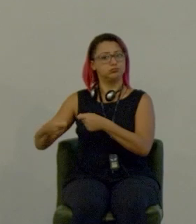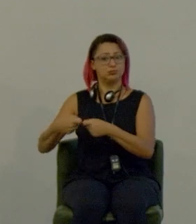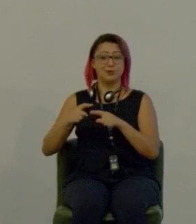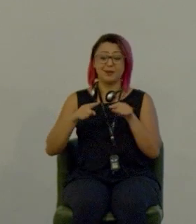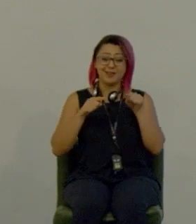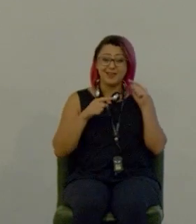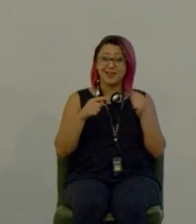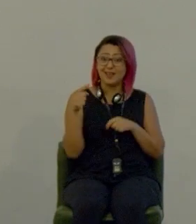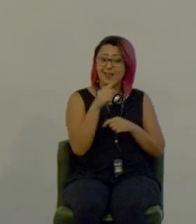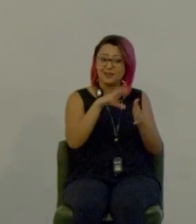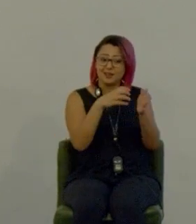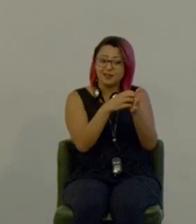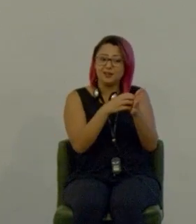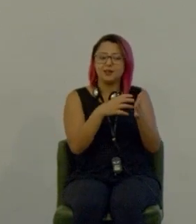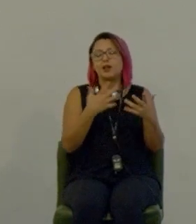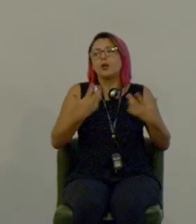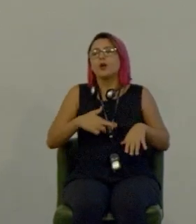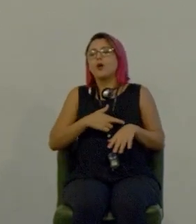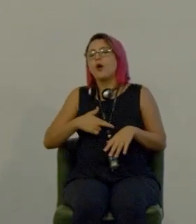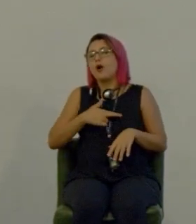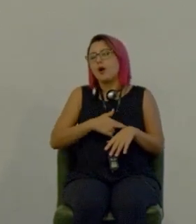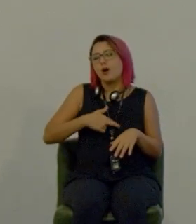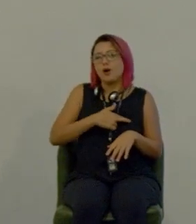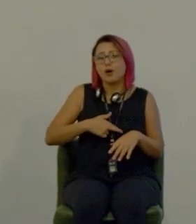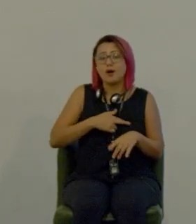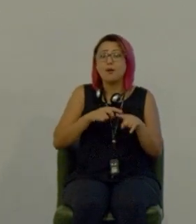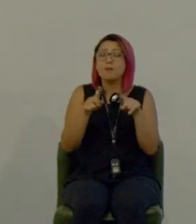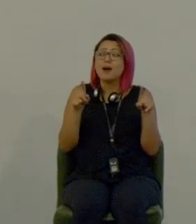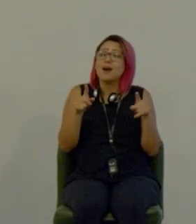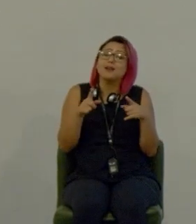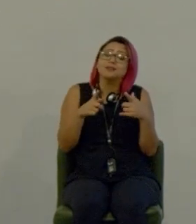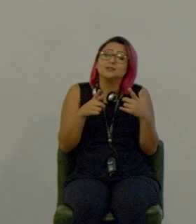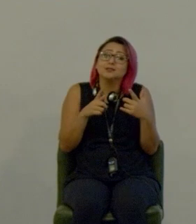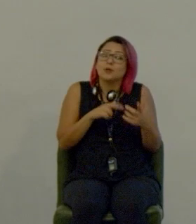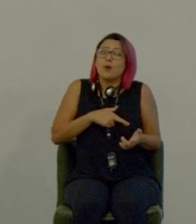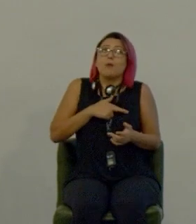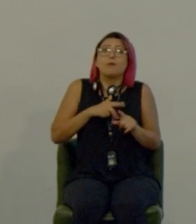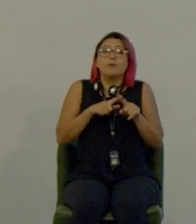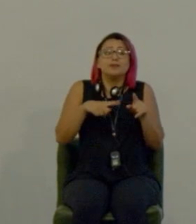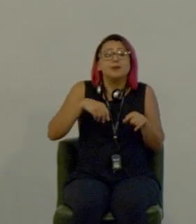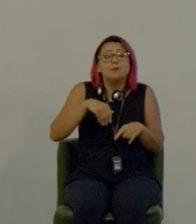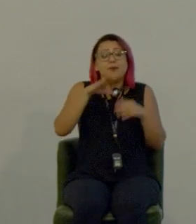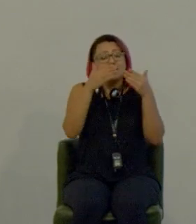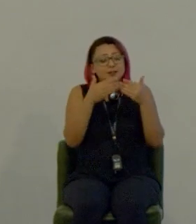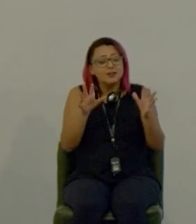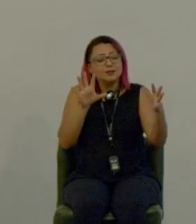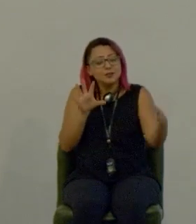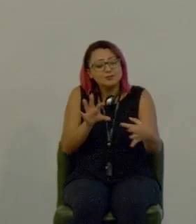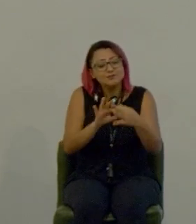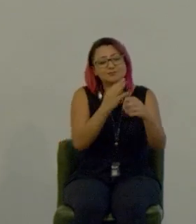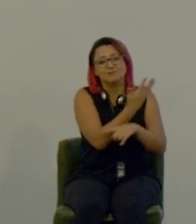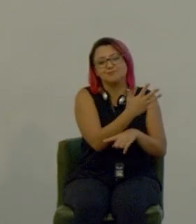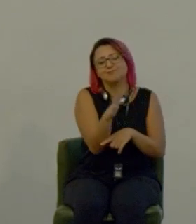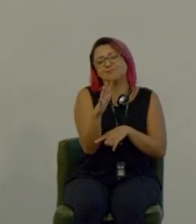habitar o mundo, eu não quero ser romântico, nem dizer que, né, mas assim, ela é muito mais aberta, né, para essa conversa com a natureza. E, uma